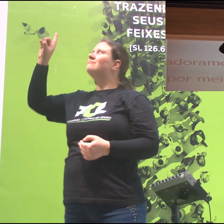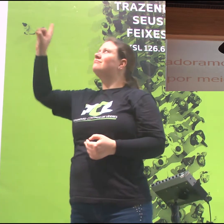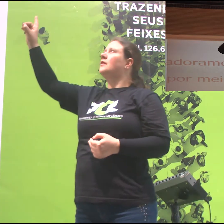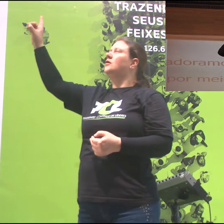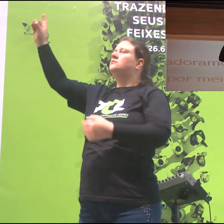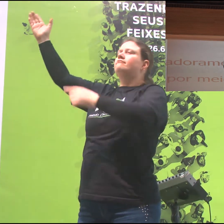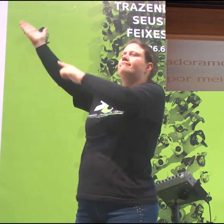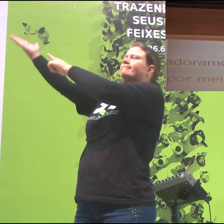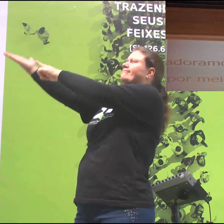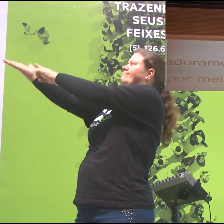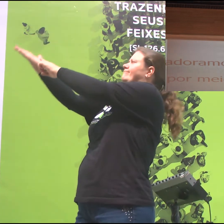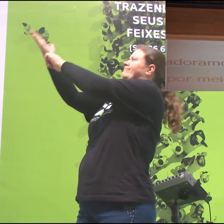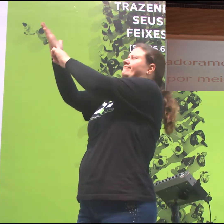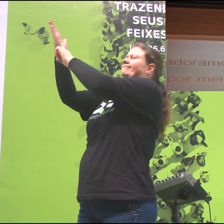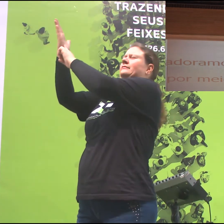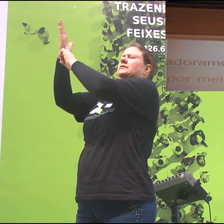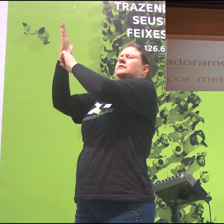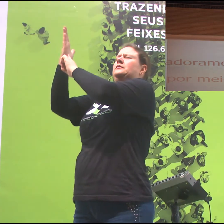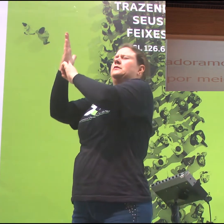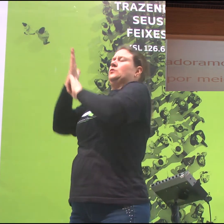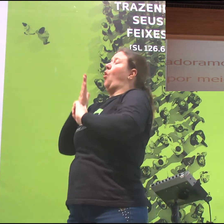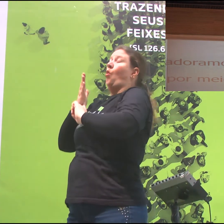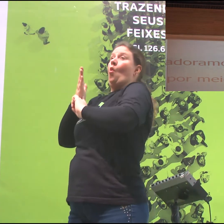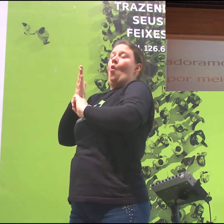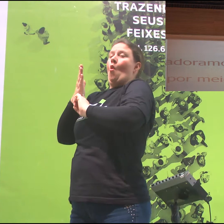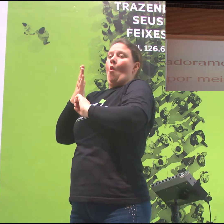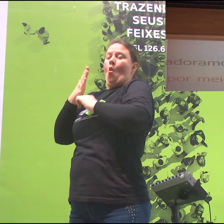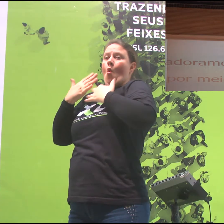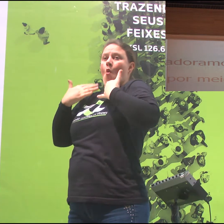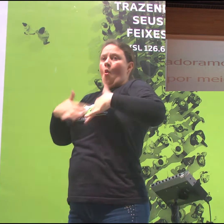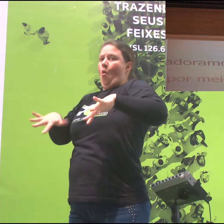coisas incríveis acontecerem.